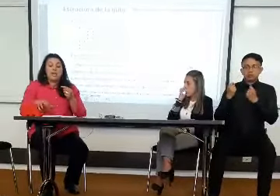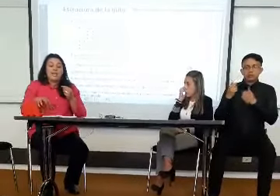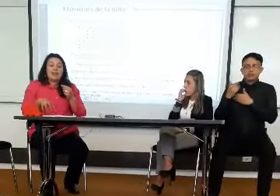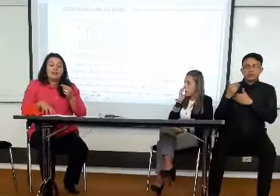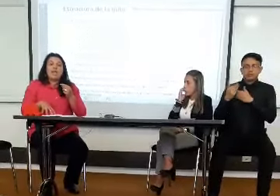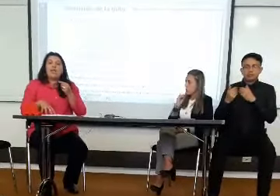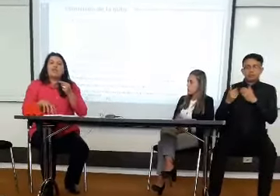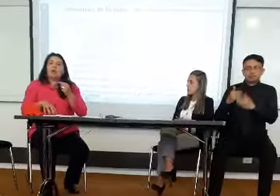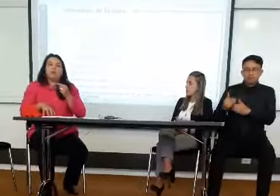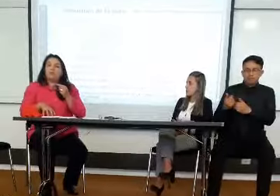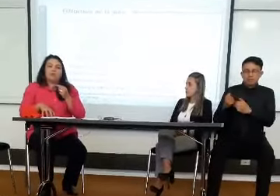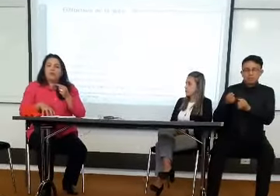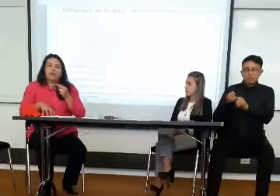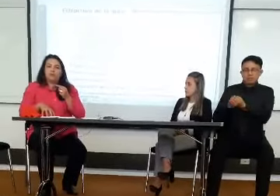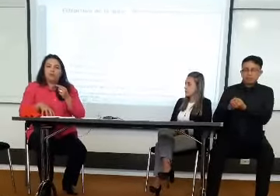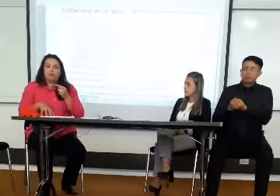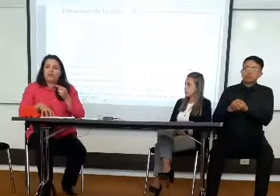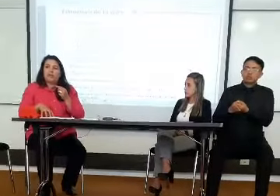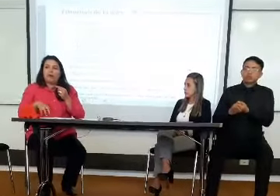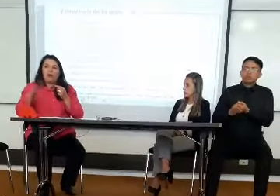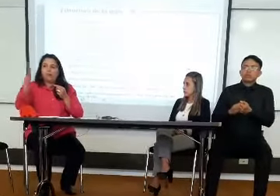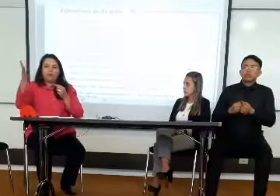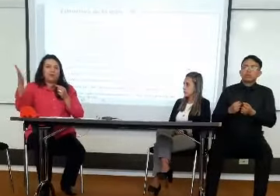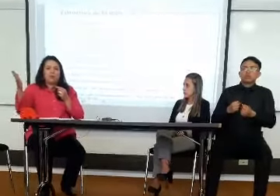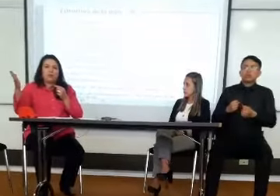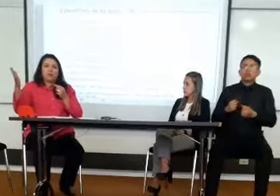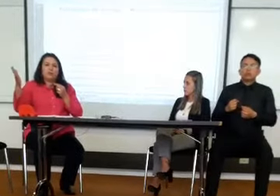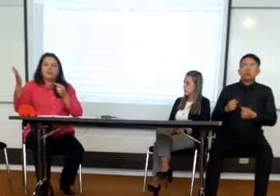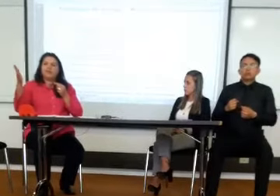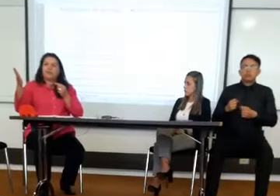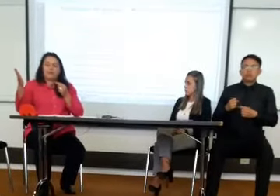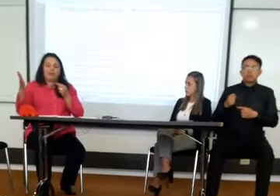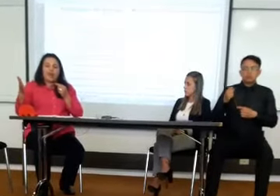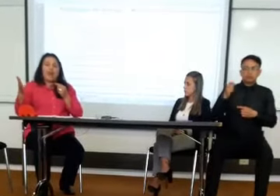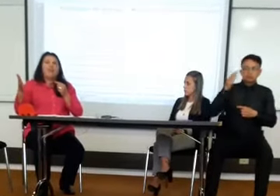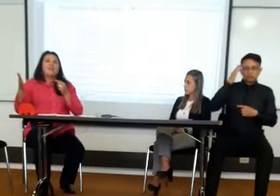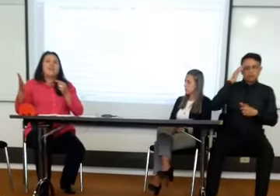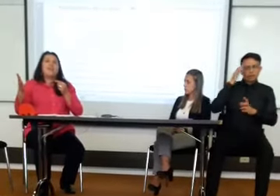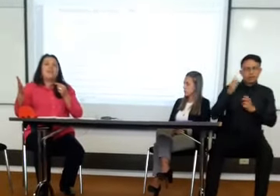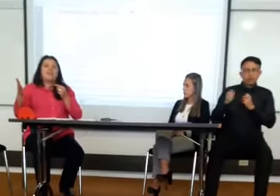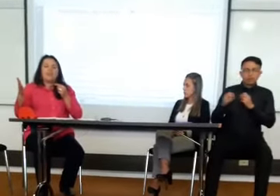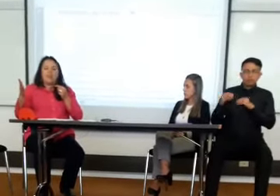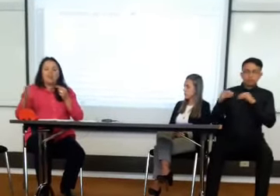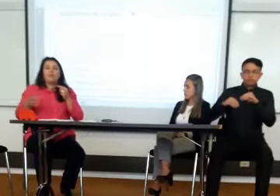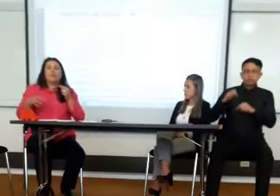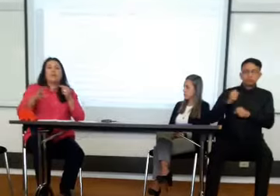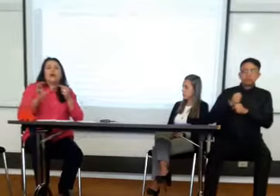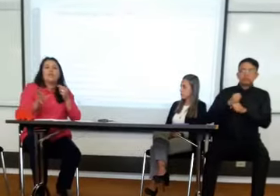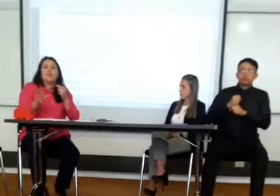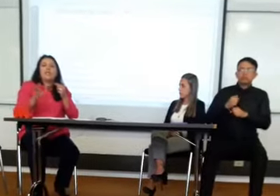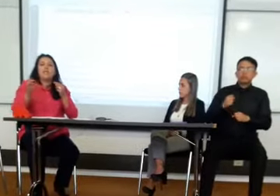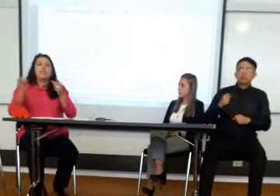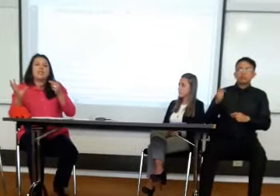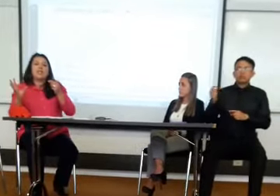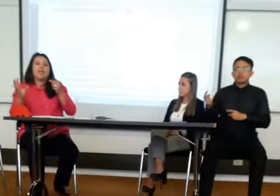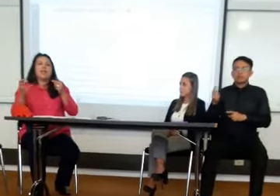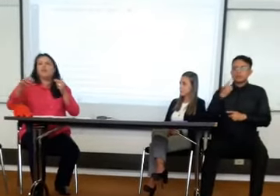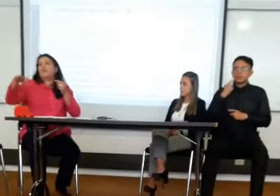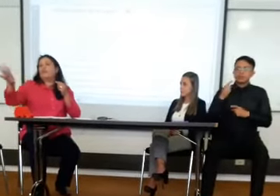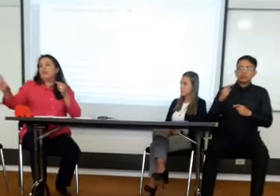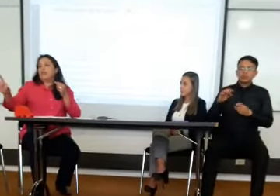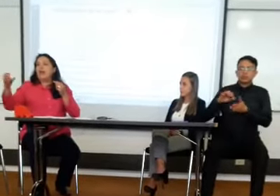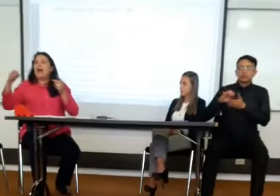apoyos. Y también esto es producto del trabajo con personas con discapacidad que dijeron, póngalo así,